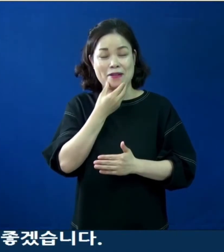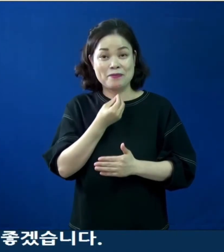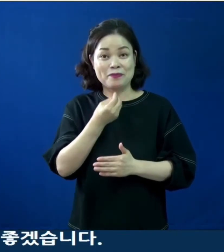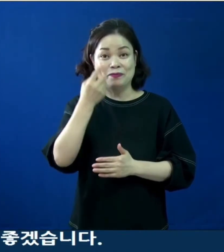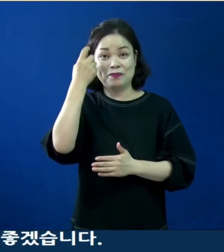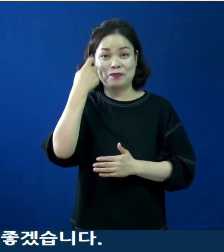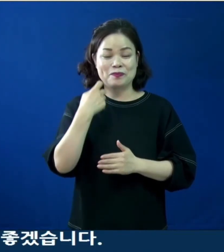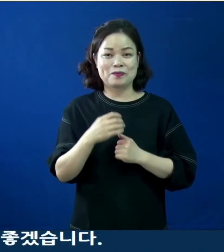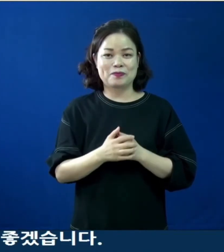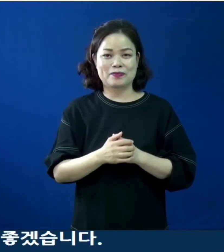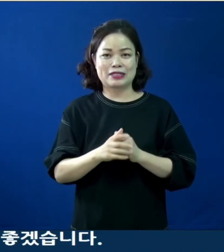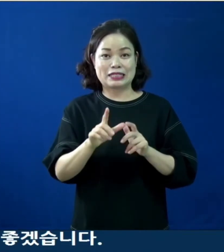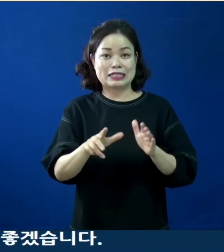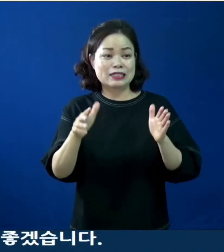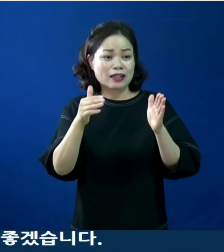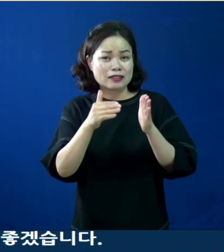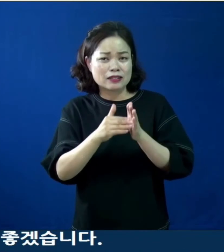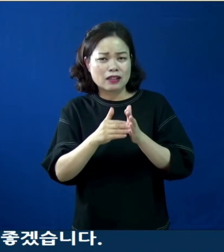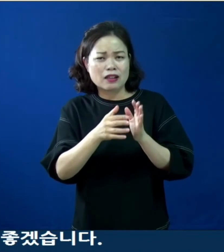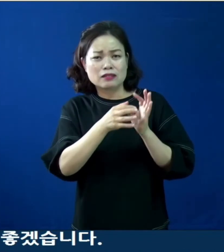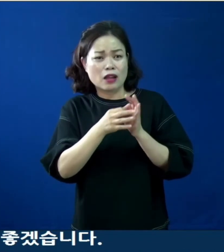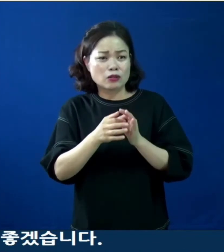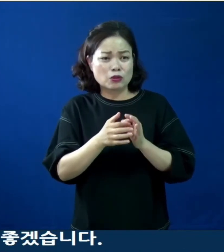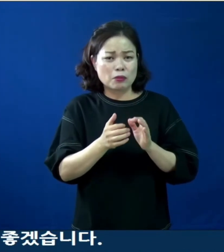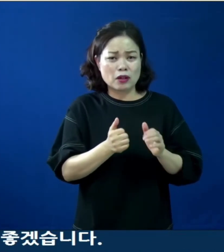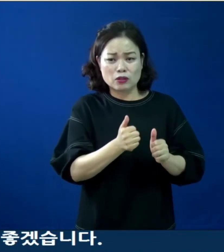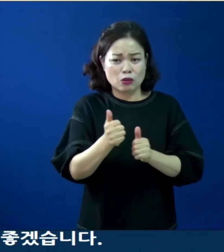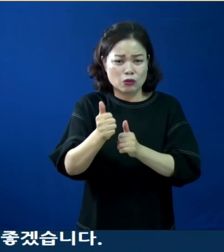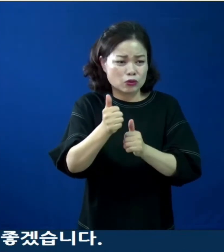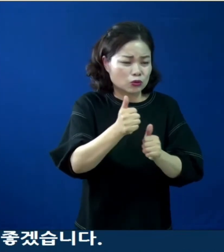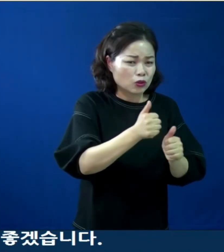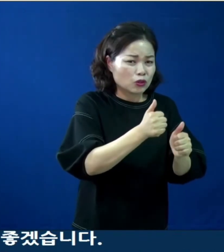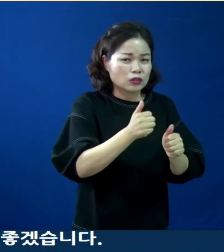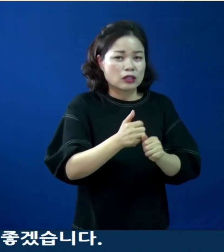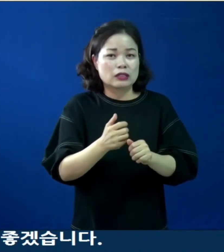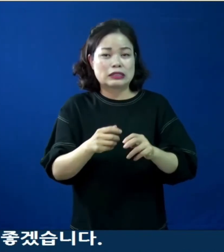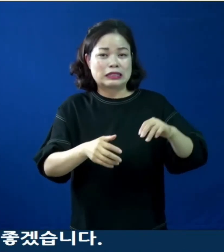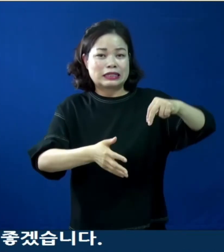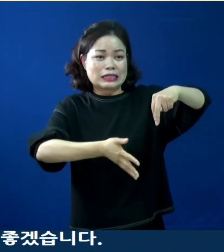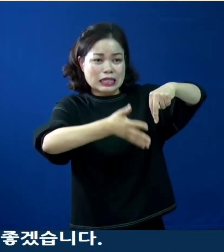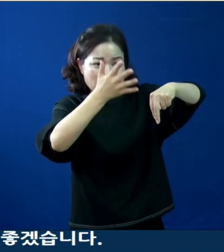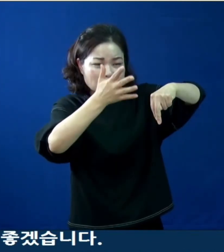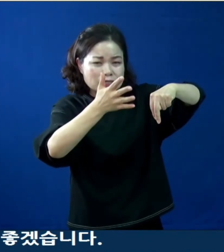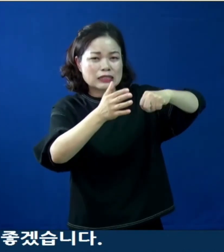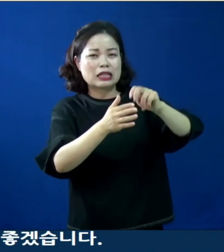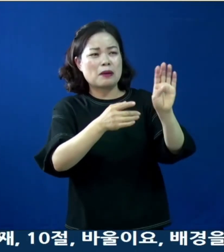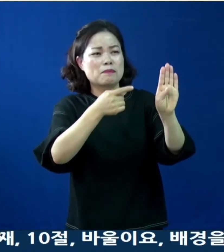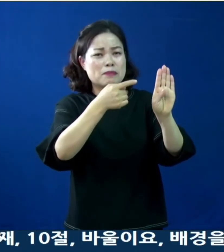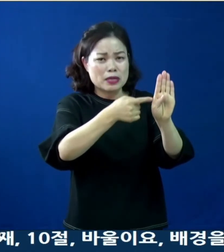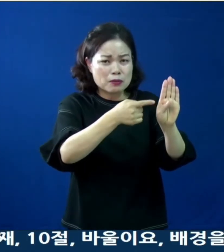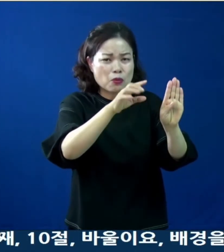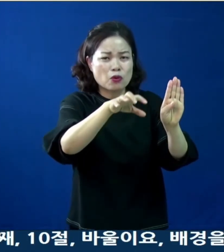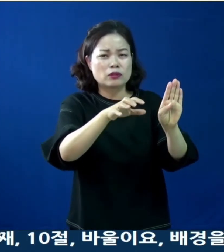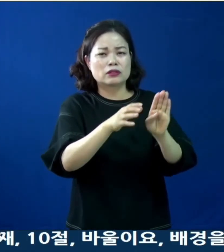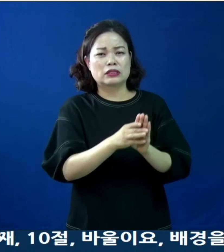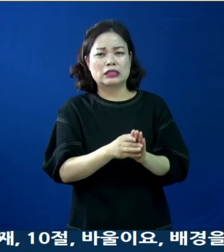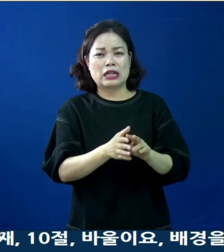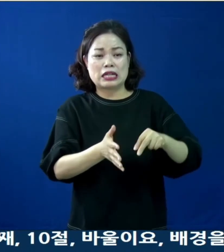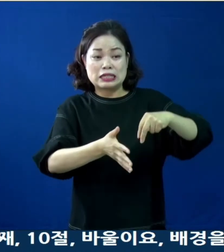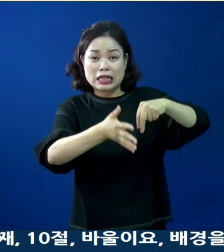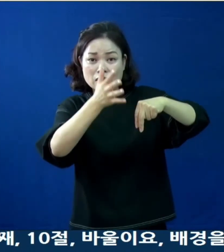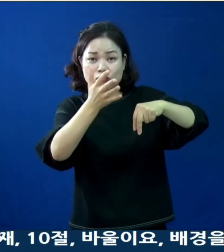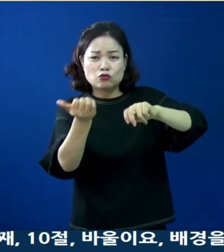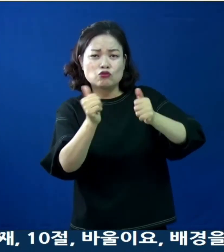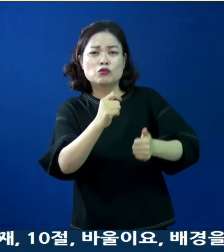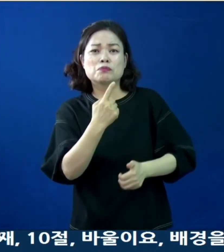있습니다. 여태까지 바울은 뭐였어요? 계속 쫓겨다니는 거였어요. 데살로니가에서, 빌립보에서 얻어맞았죠. 데살로니가에서